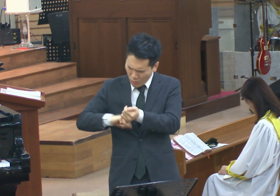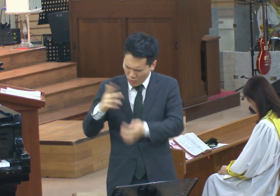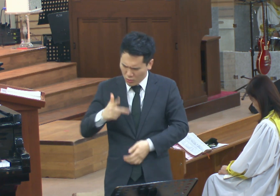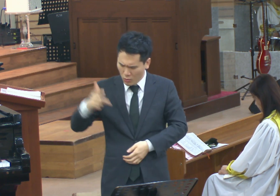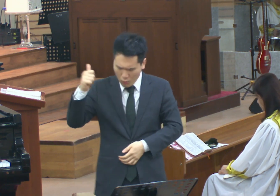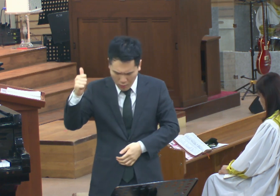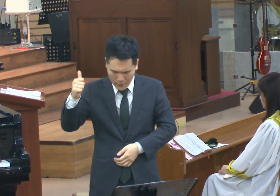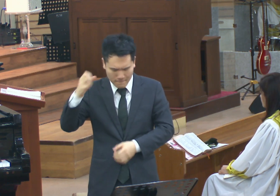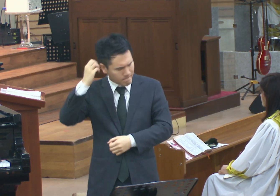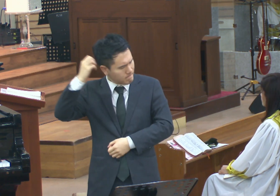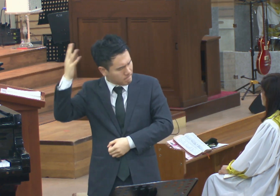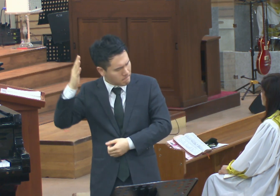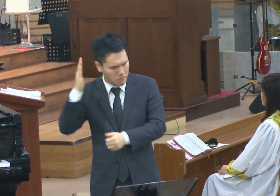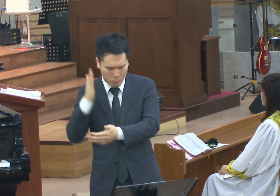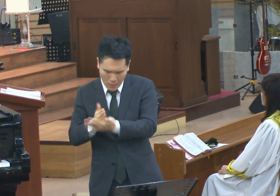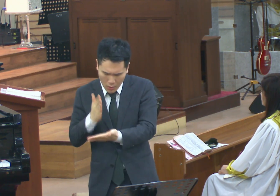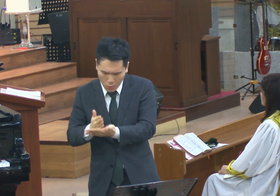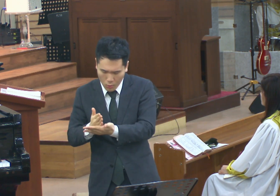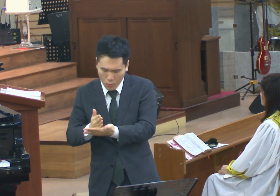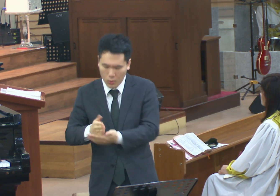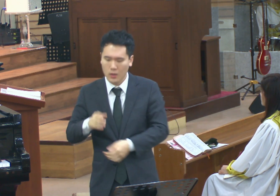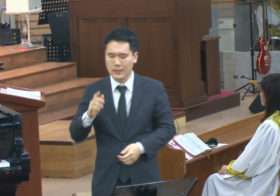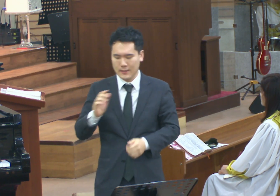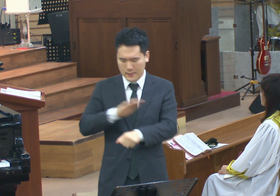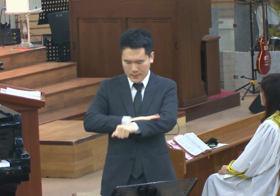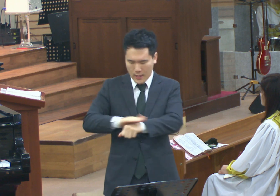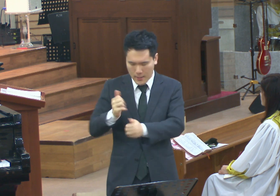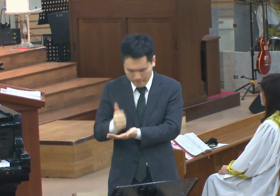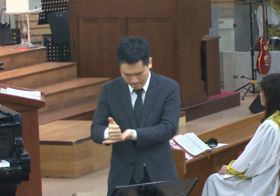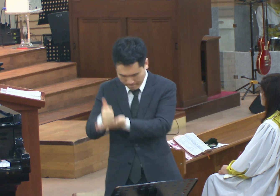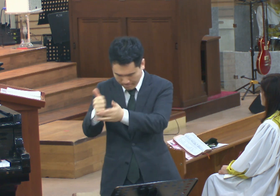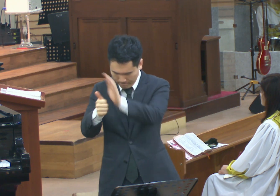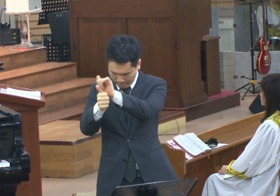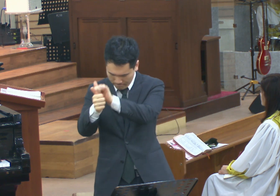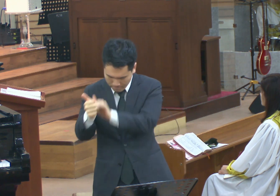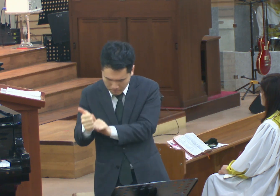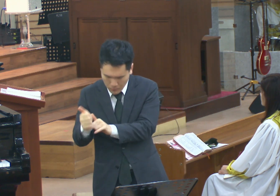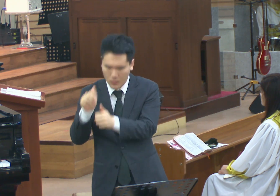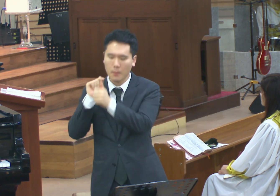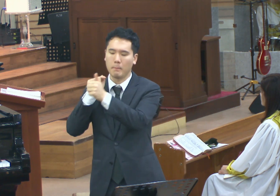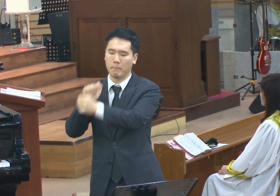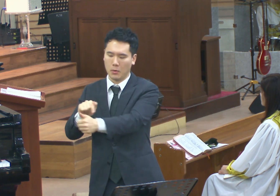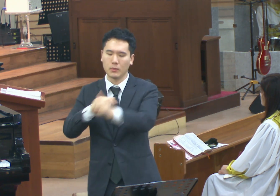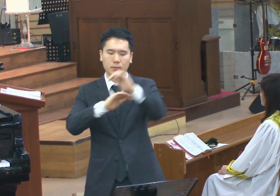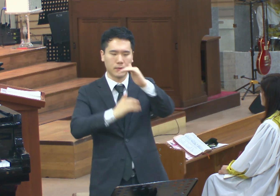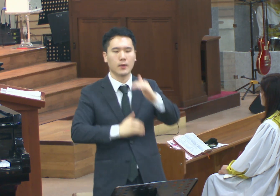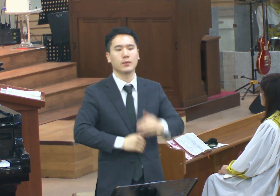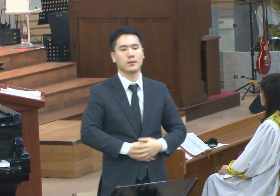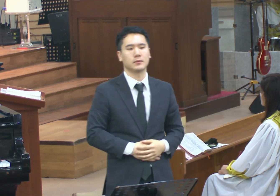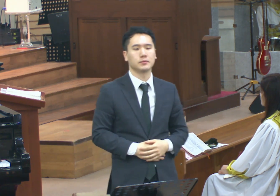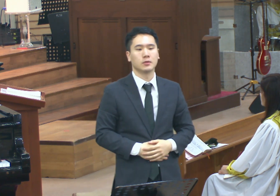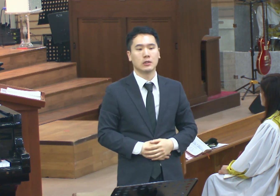있습니다. 오늘 이 2지파 반을 돌려보내는 사건을 좀 생각해 보고자